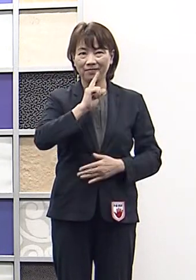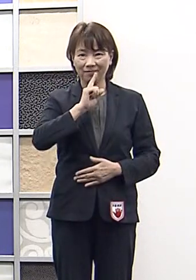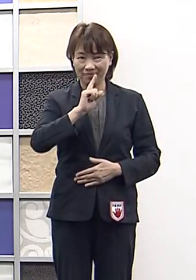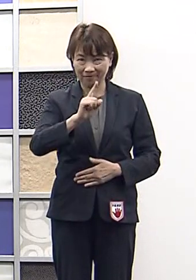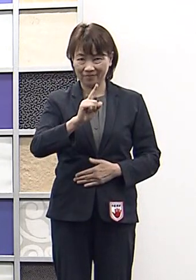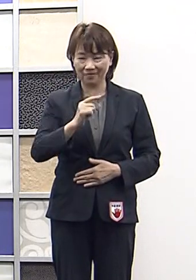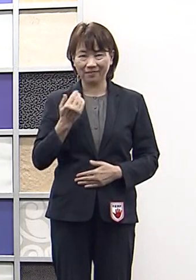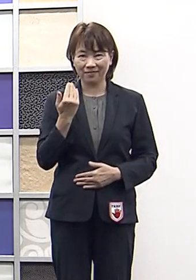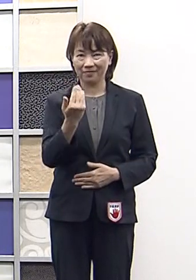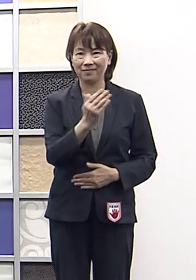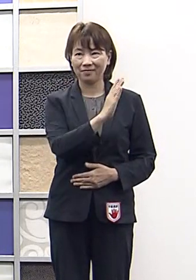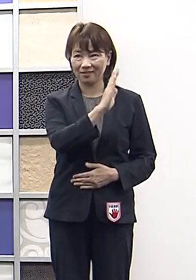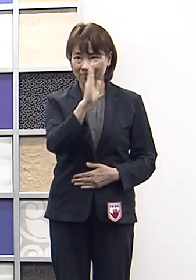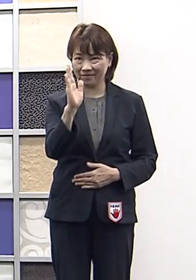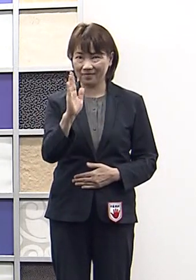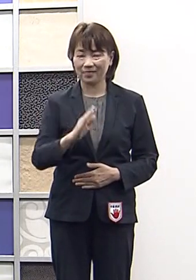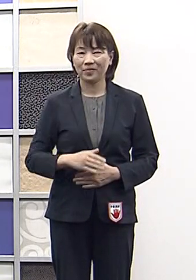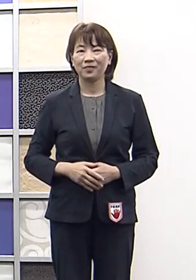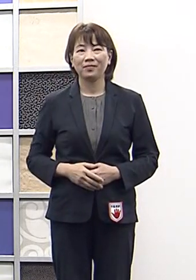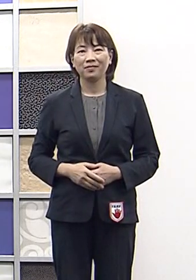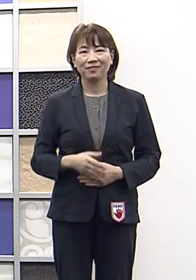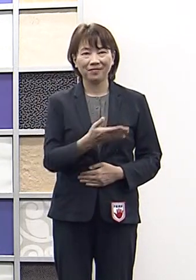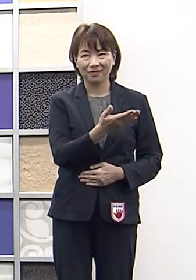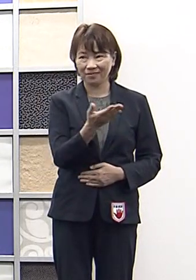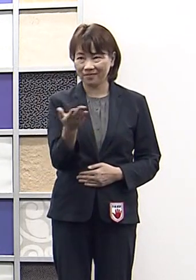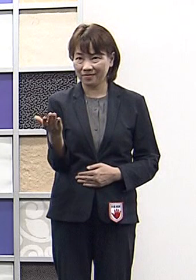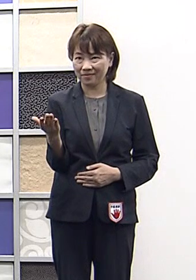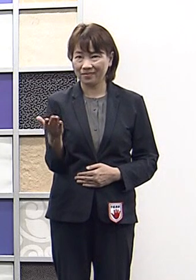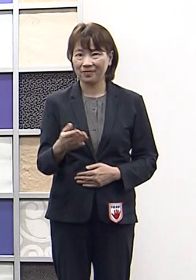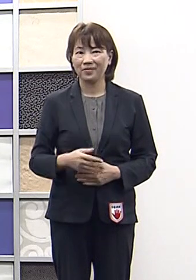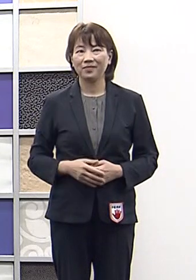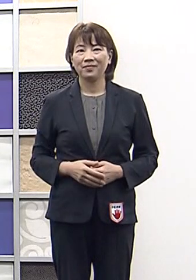を名乗ってから質問をお願いいたします。いかがでしょうか。